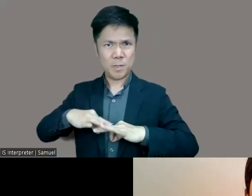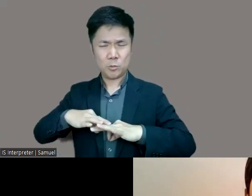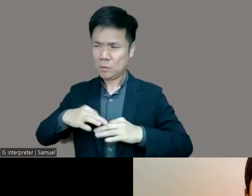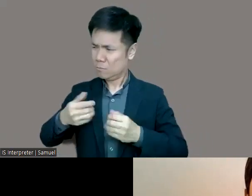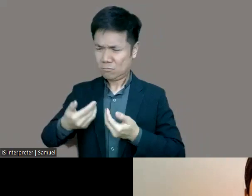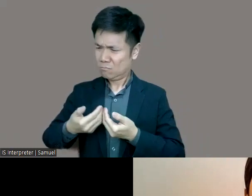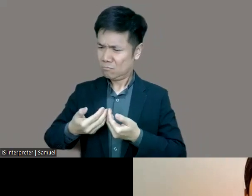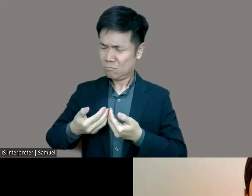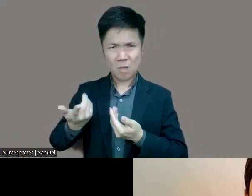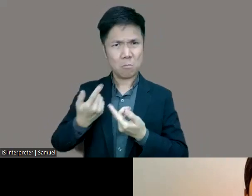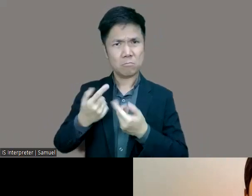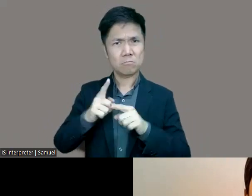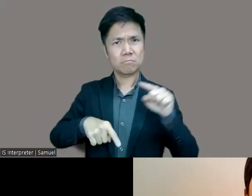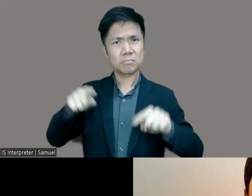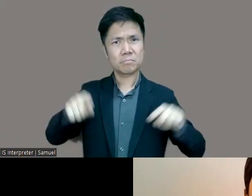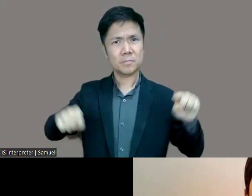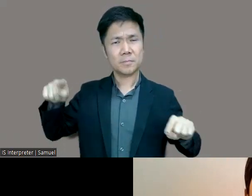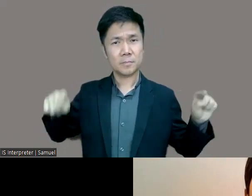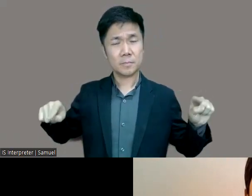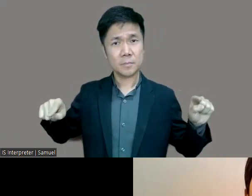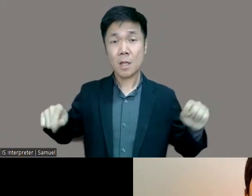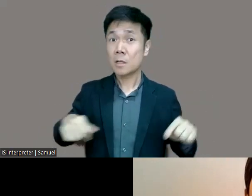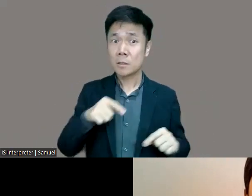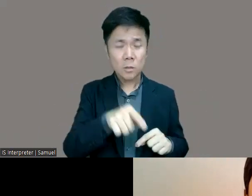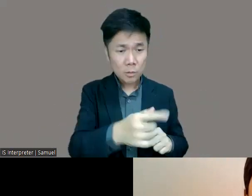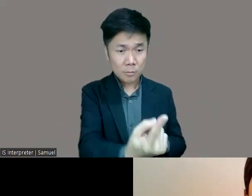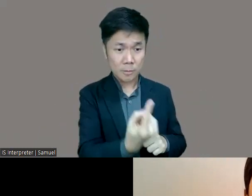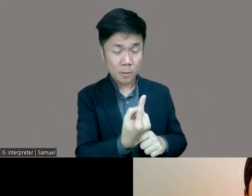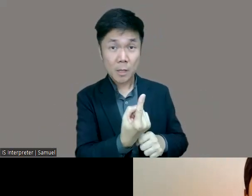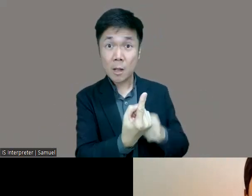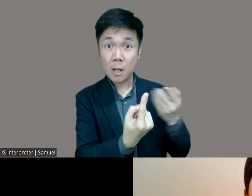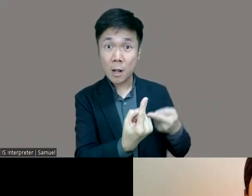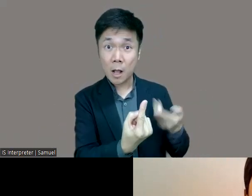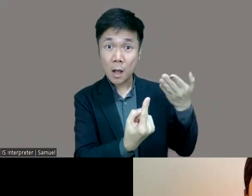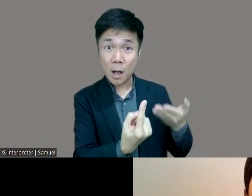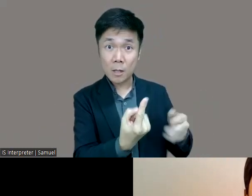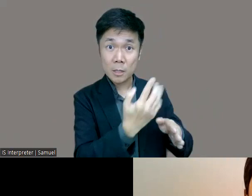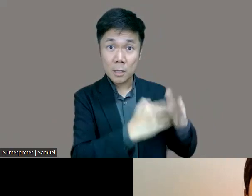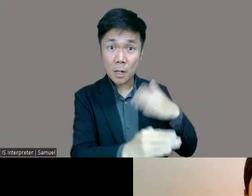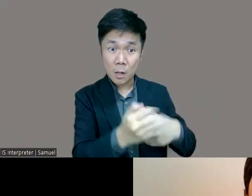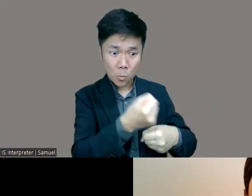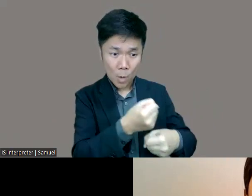être reconnues par une autre agence du même gouvernement